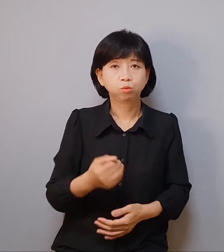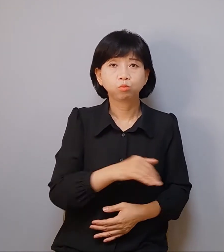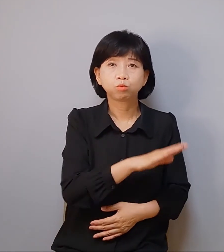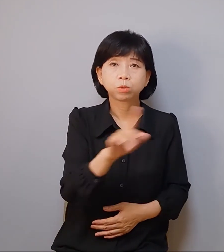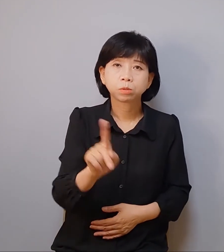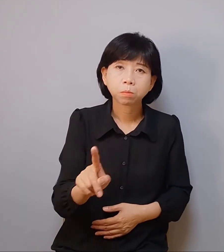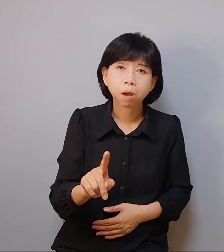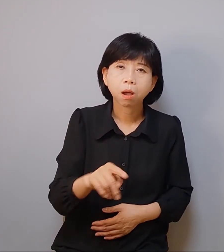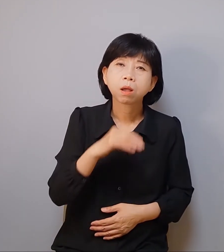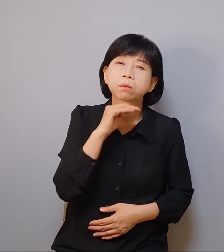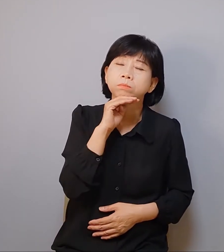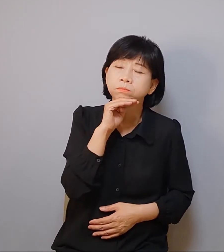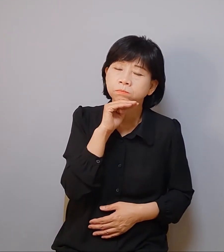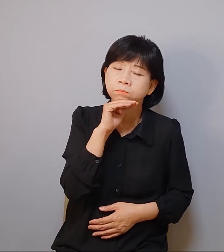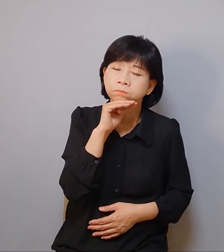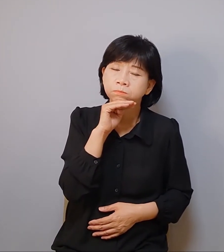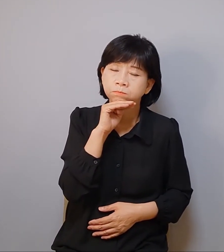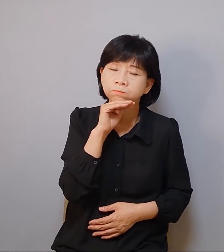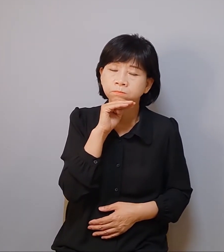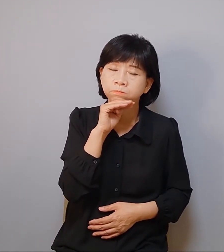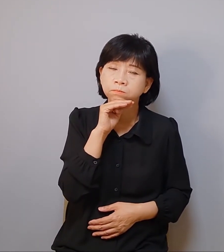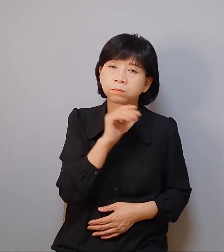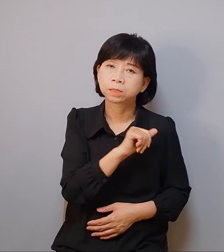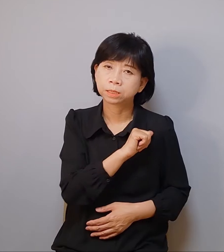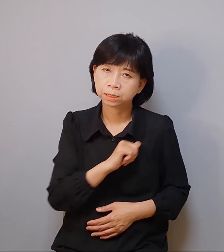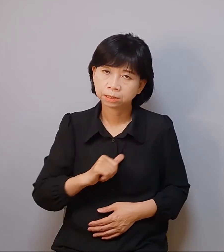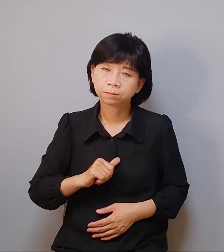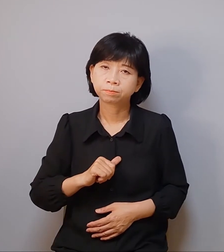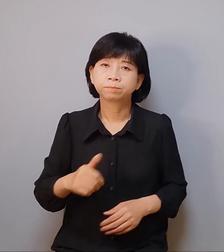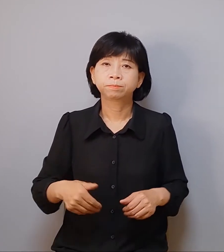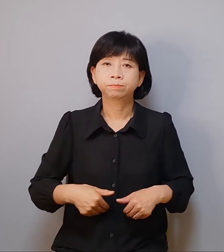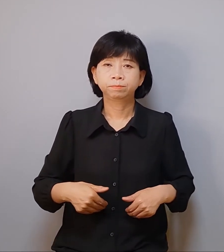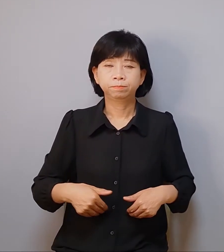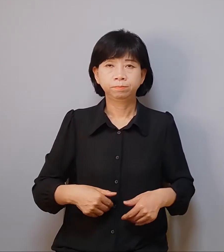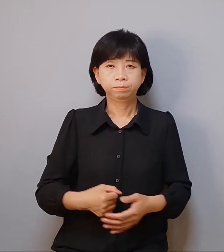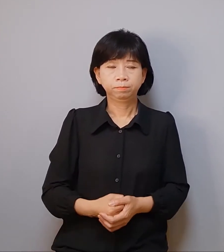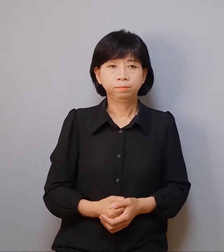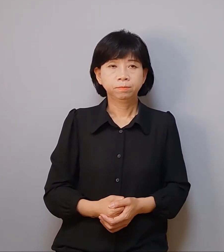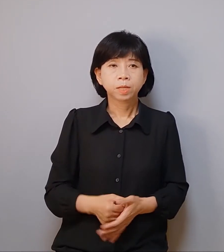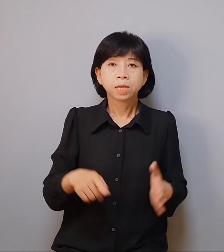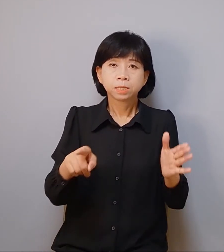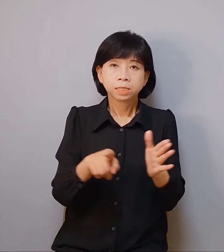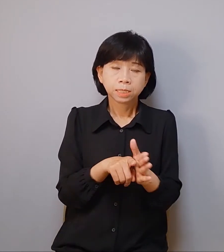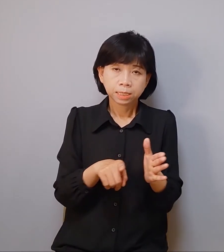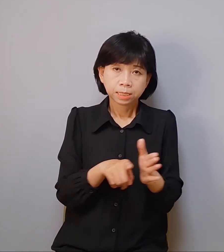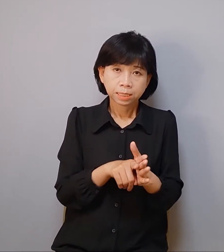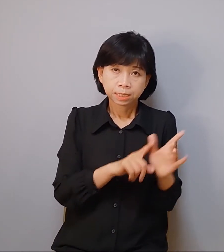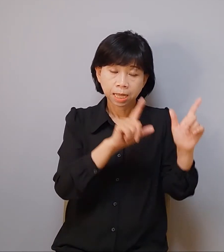되는 거죠. 신앙은 단순히 내가 뭔가를 딱 쥐고 있는 것으로 끝나면 안 됩니다.